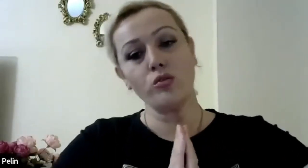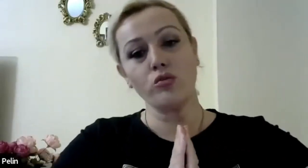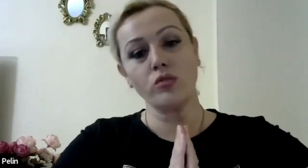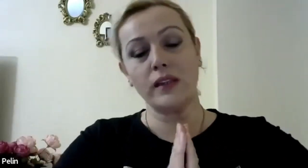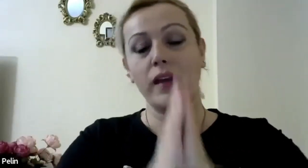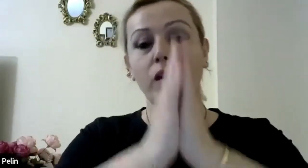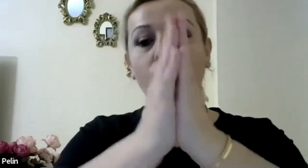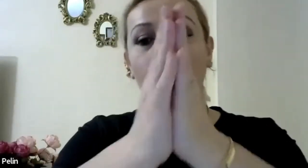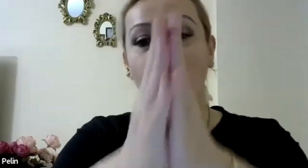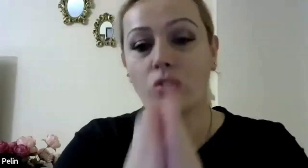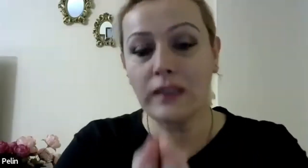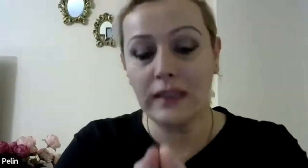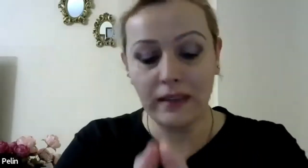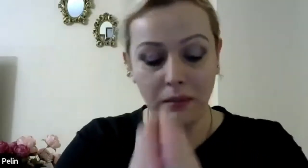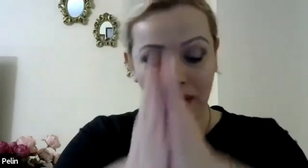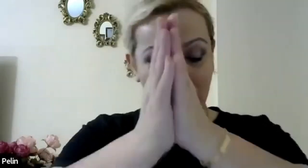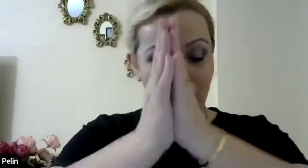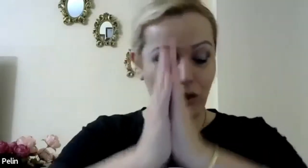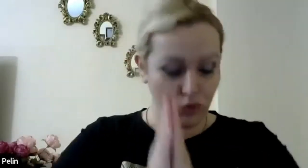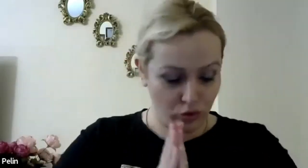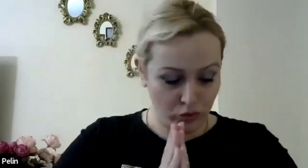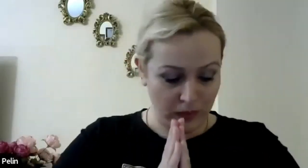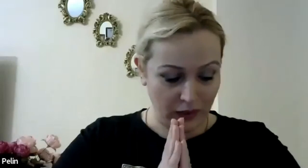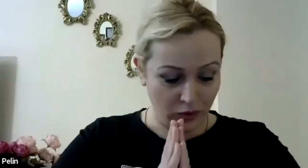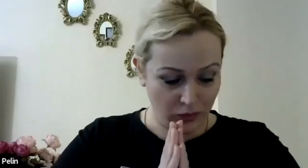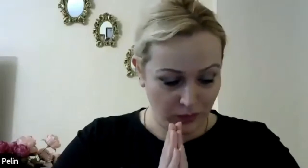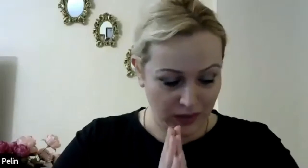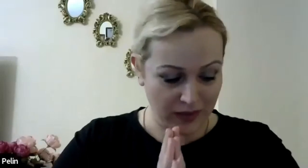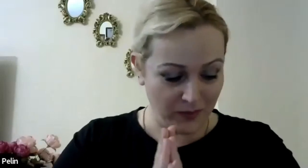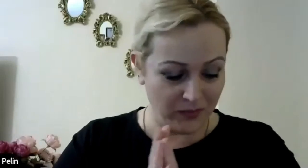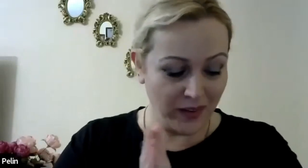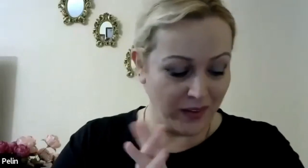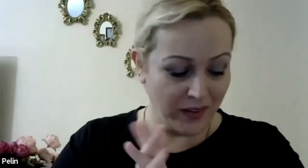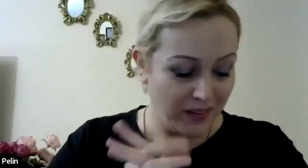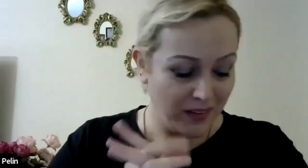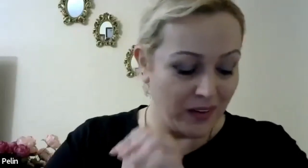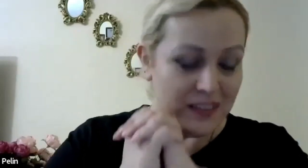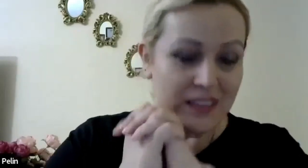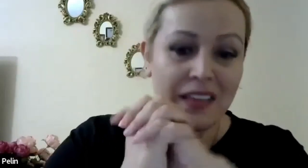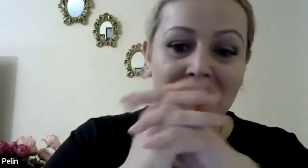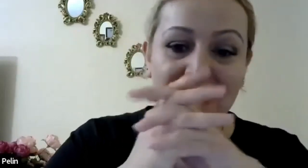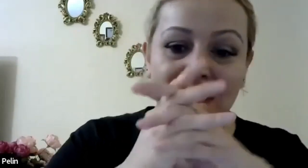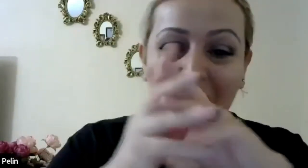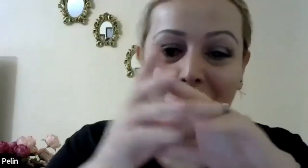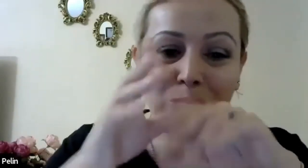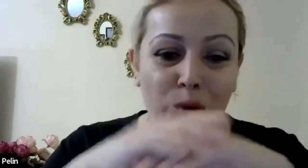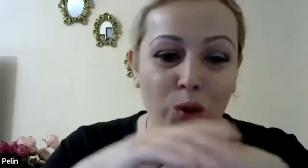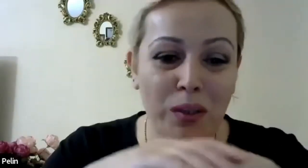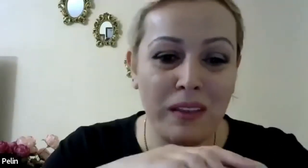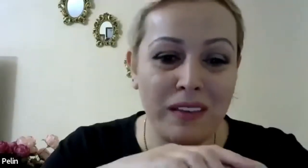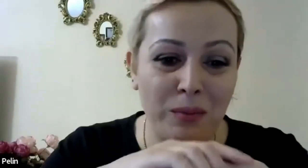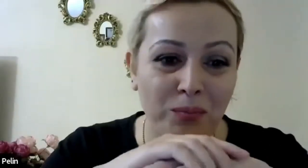özür dile. Özür dilerim. Özür bekliyorum. Peki. Size nasıl yardımcı olabilirim?